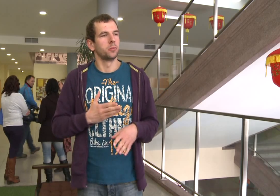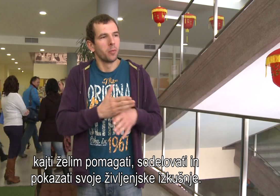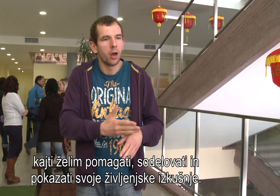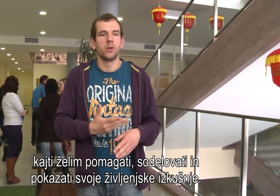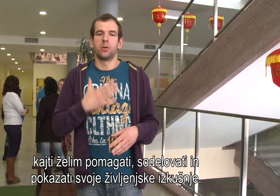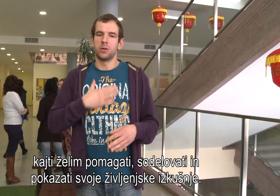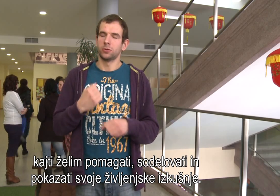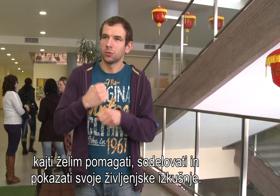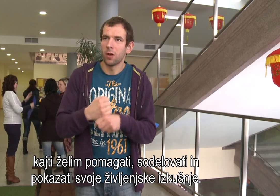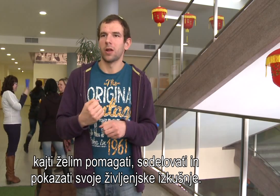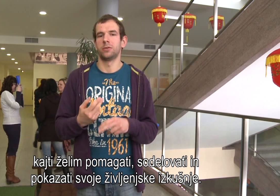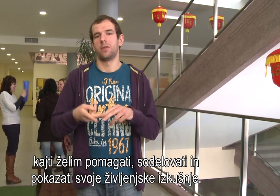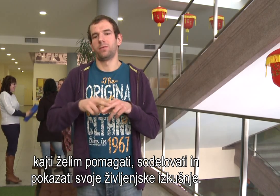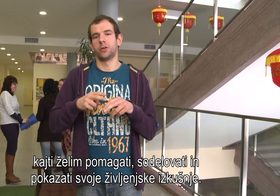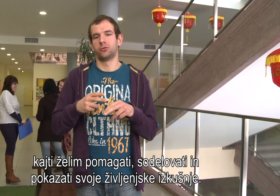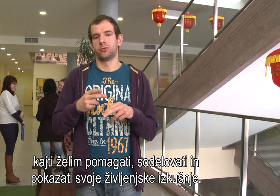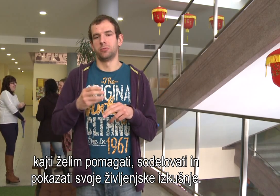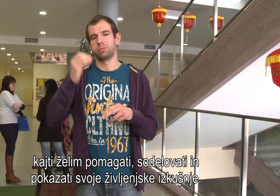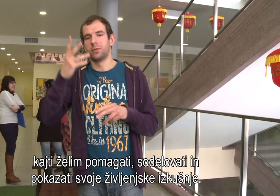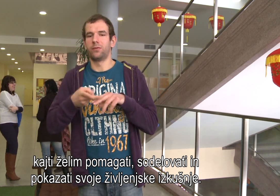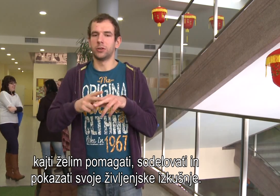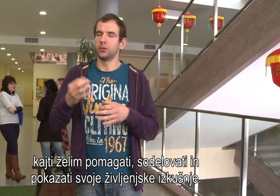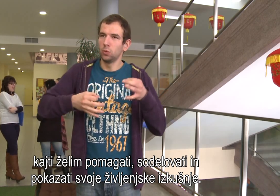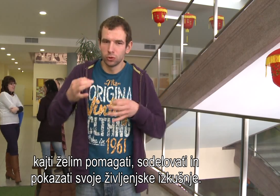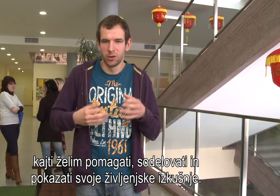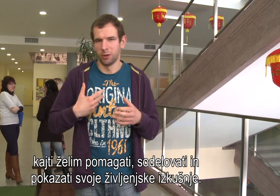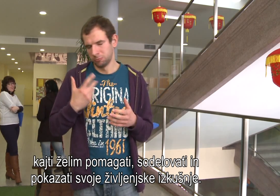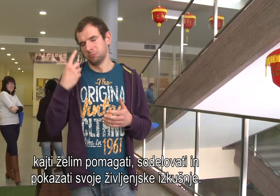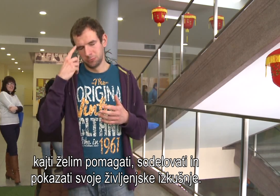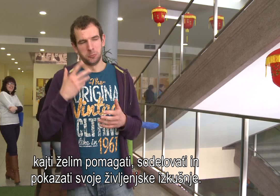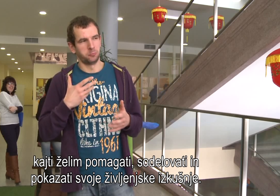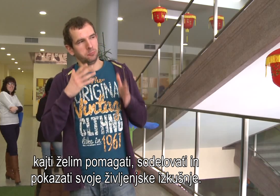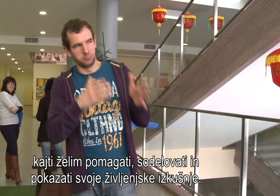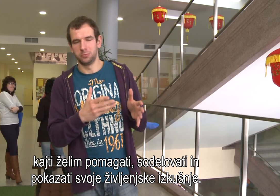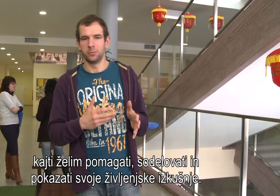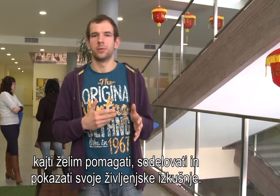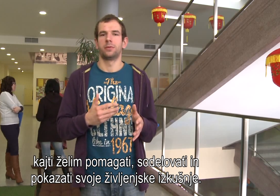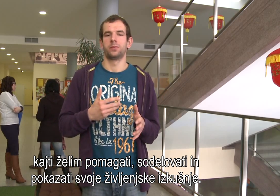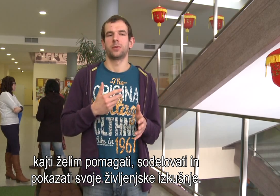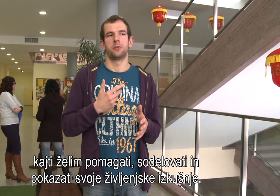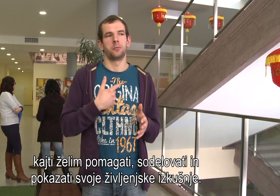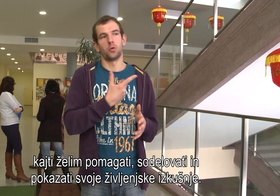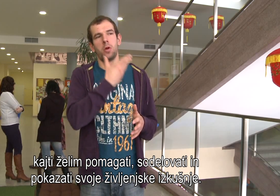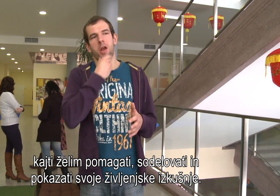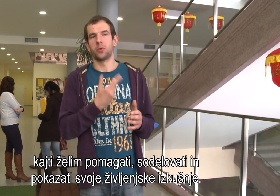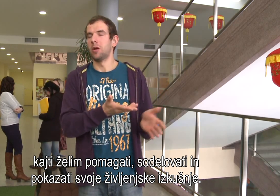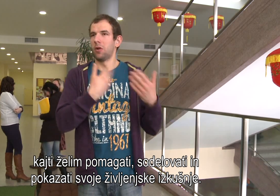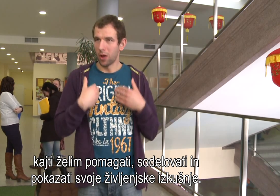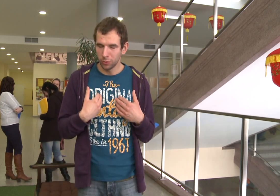veseljem sprejel, kajti želim pomagati, želim sodelovati v takšnih stvarih, želim pokazati tudi svoje življenjske izkušnje.